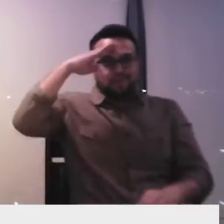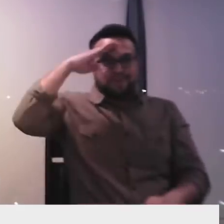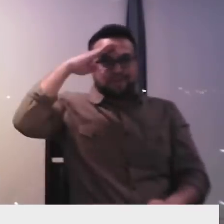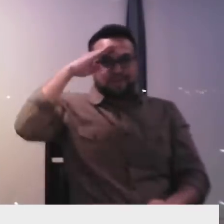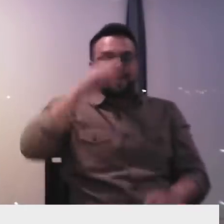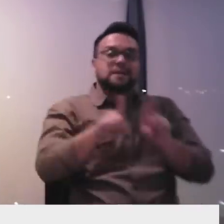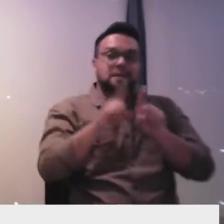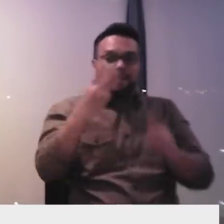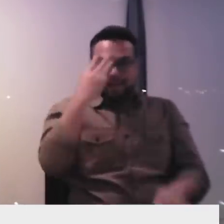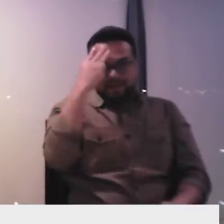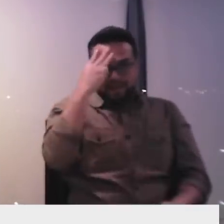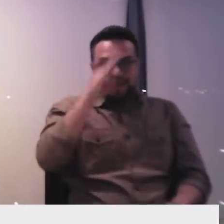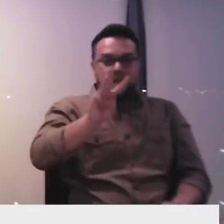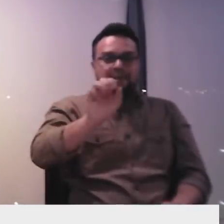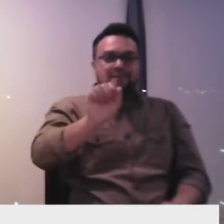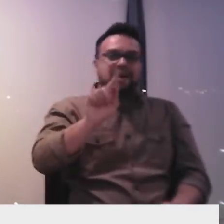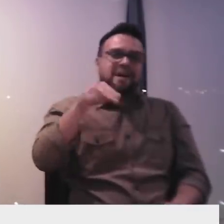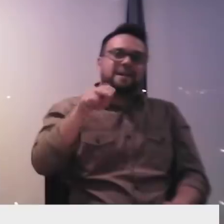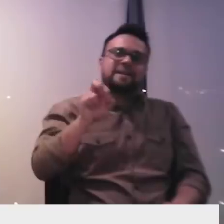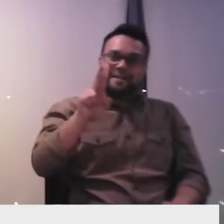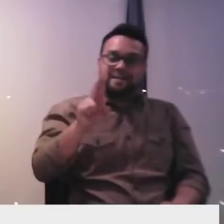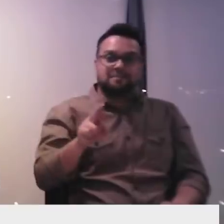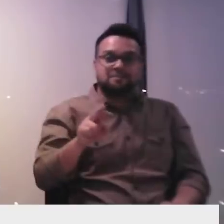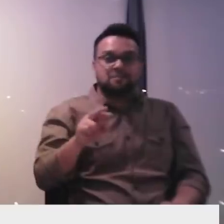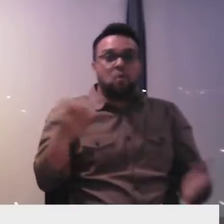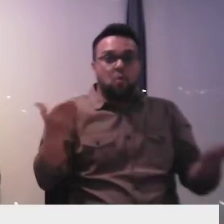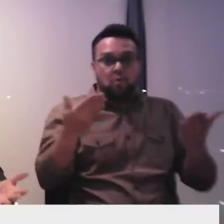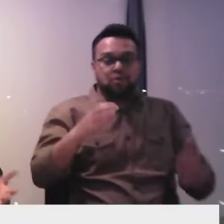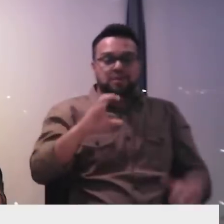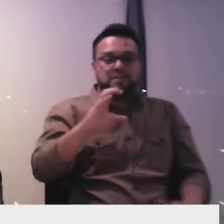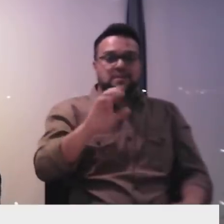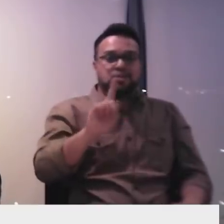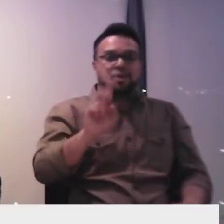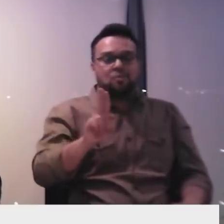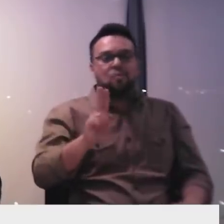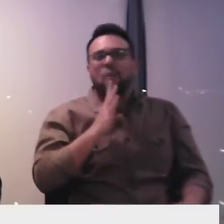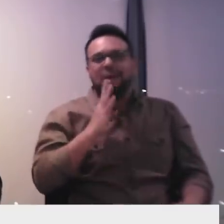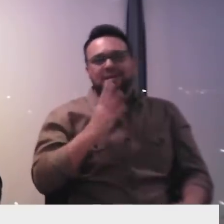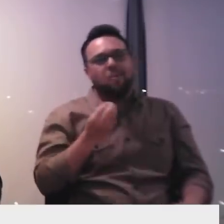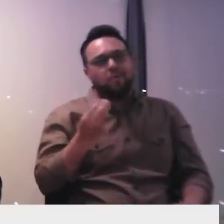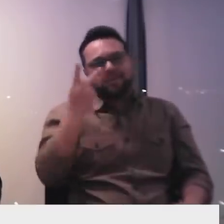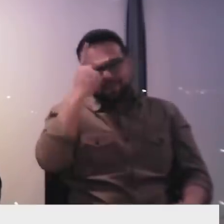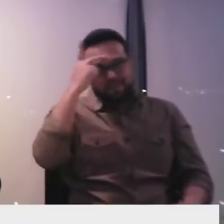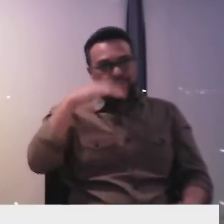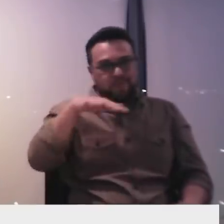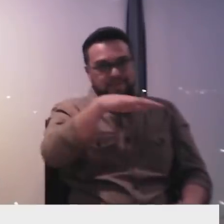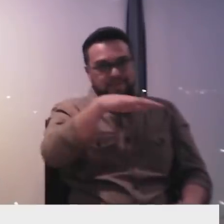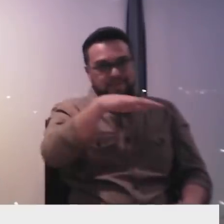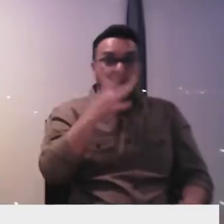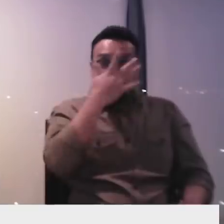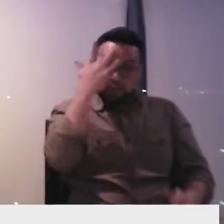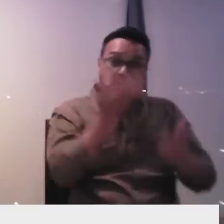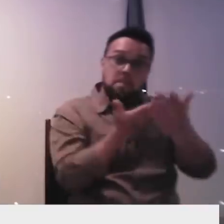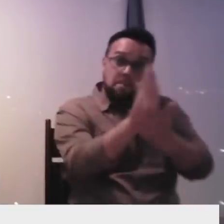foi outro também, que é o capitão que tá na CGU. Você deve conhecer muita gente desse meio, né? Bastante. É, e o pessoal passa